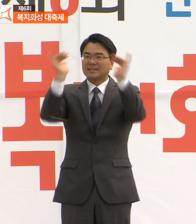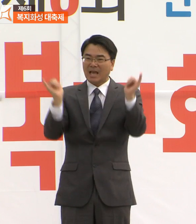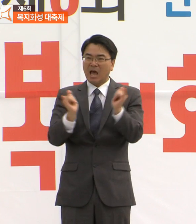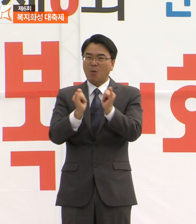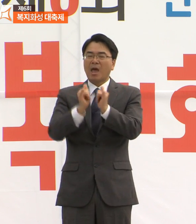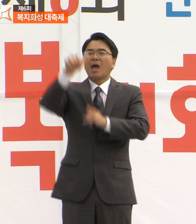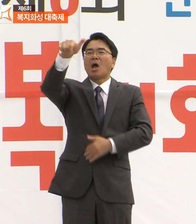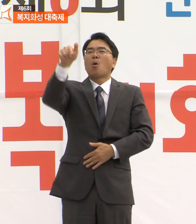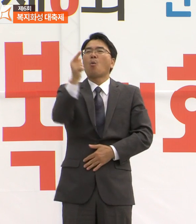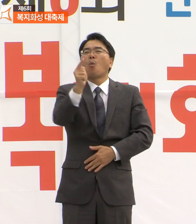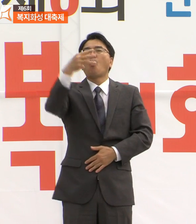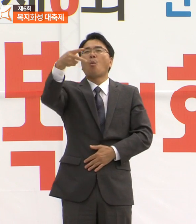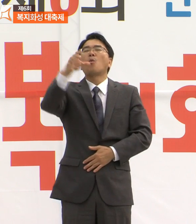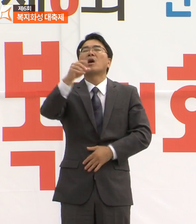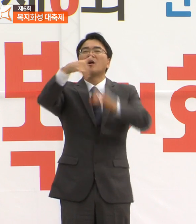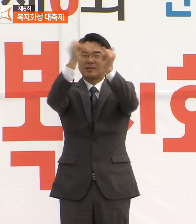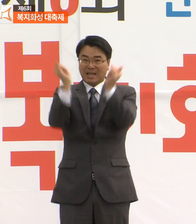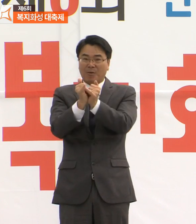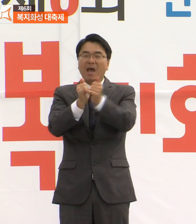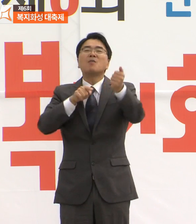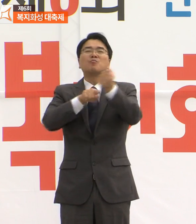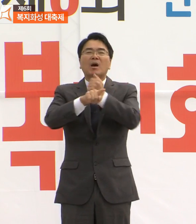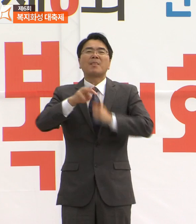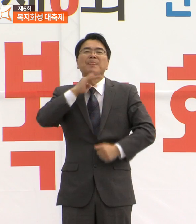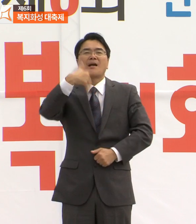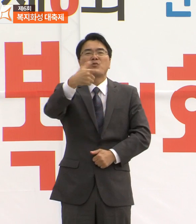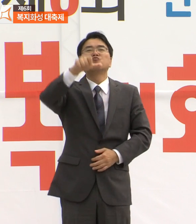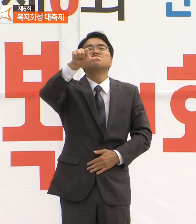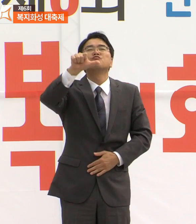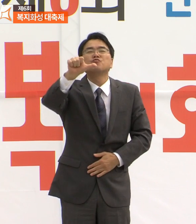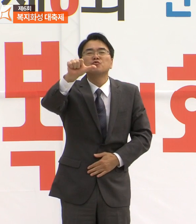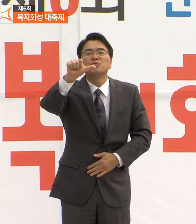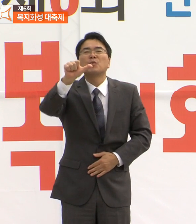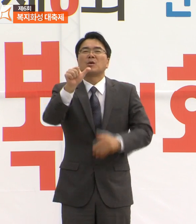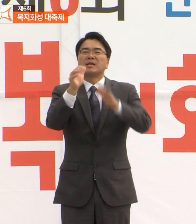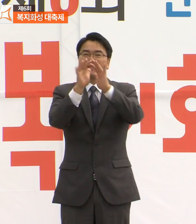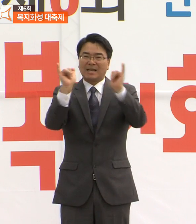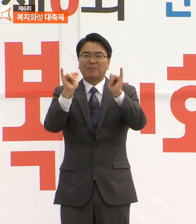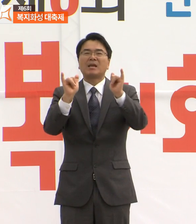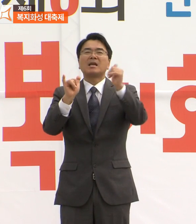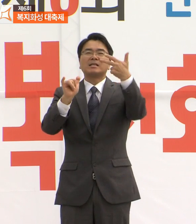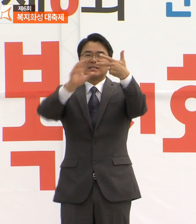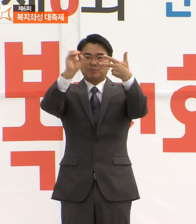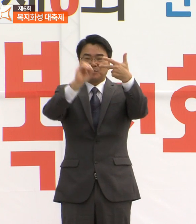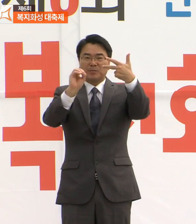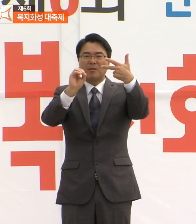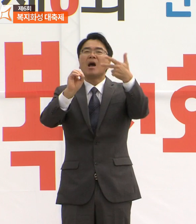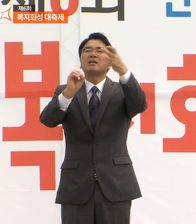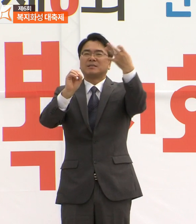합니다. 고령화 사회는 65세 이상의 인구가 7% 이상인 사회가 고령화 사회.